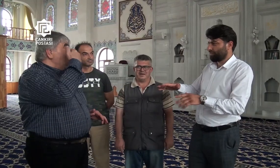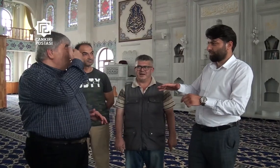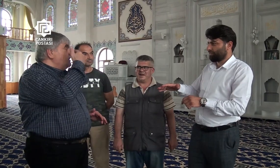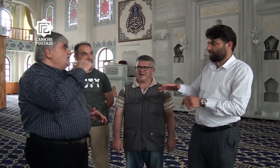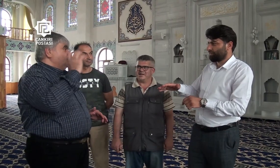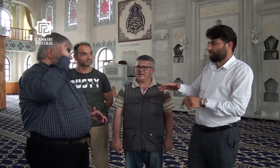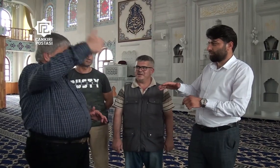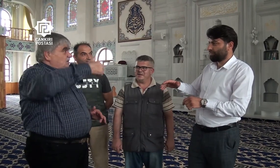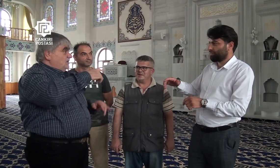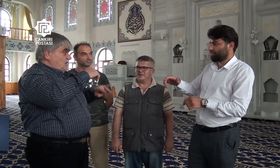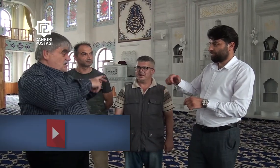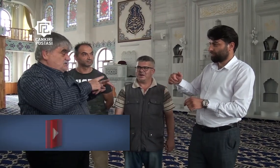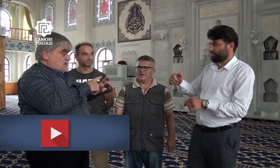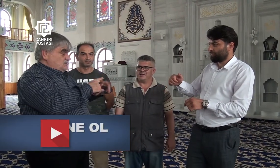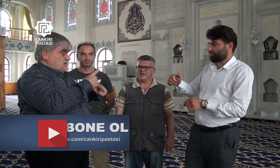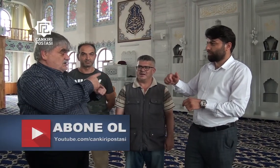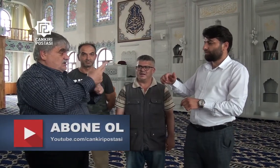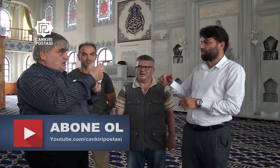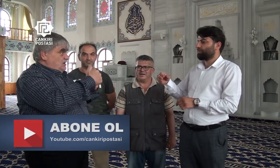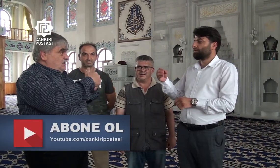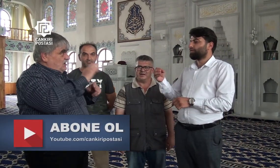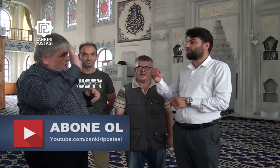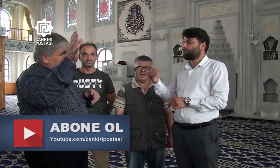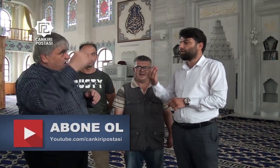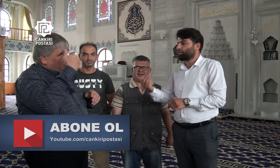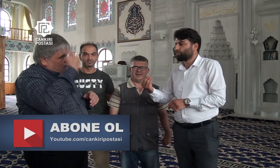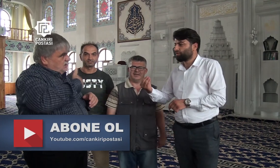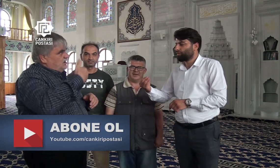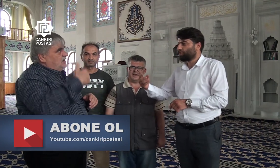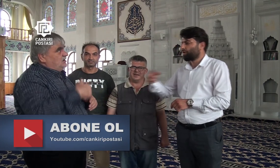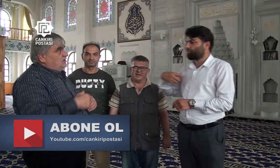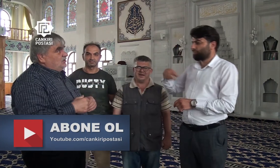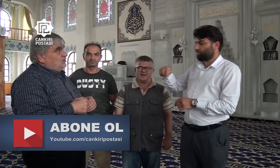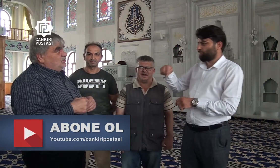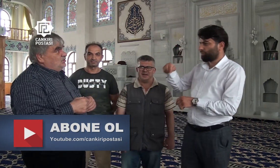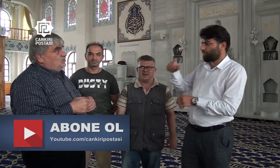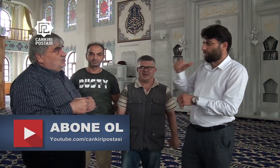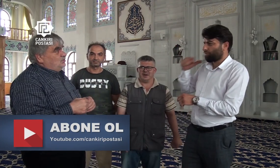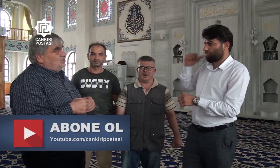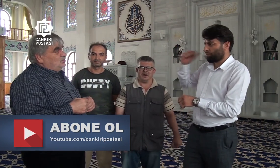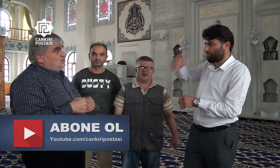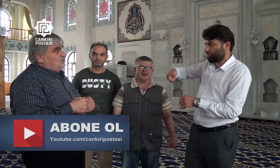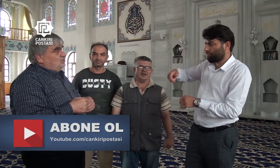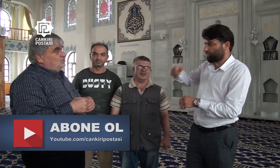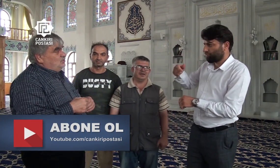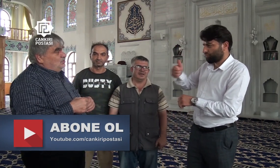Bu uygulama Çankırı'da yaşayan işitme engelli vatandaşlar tarafından büyük ilgiyle karşılandı.